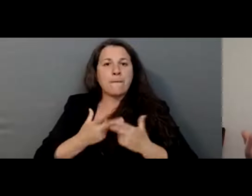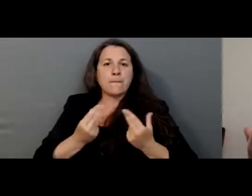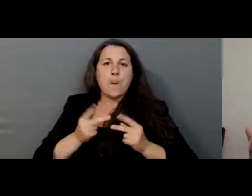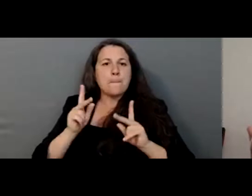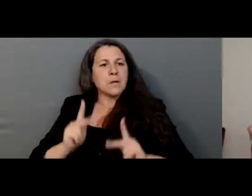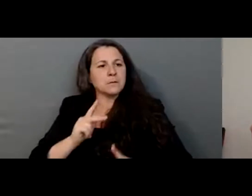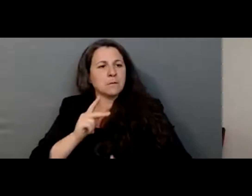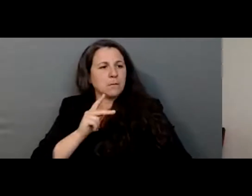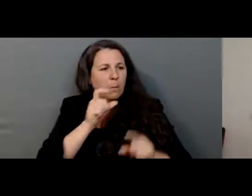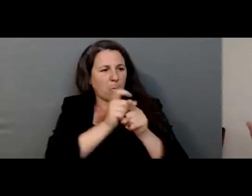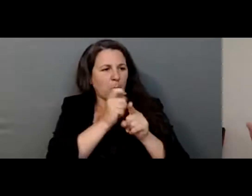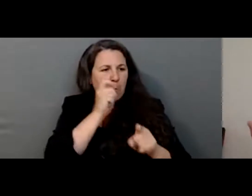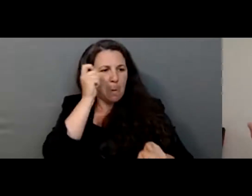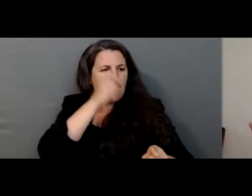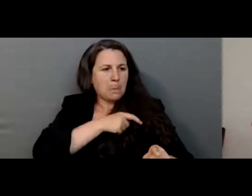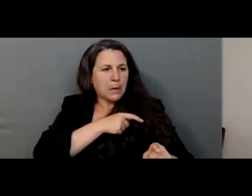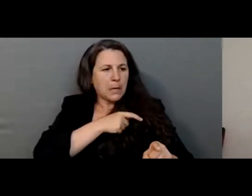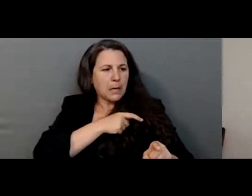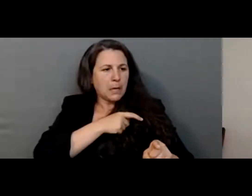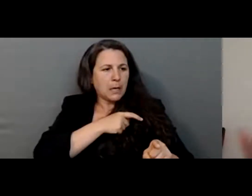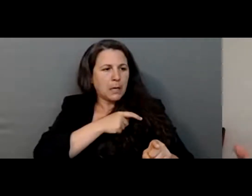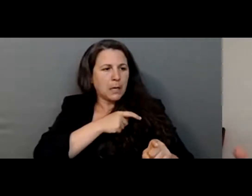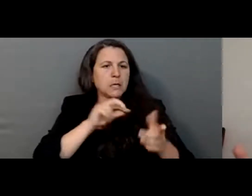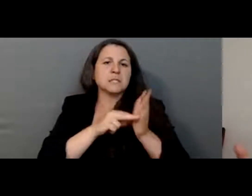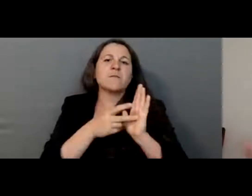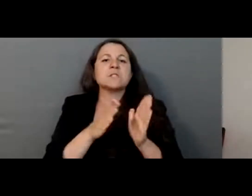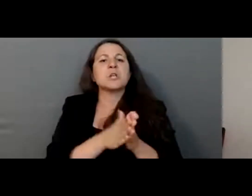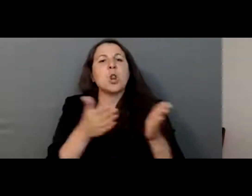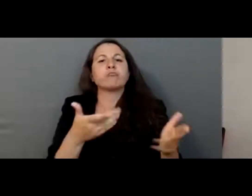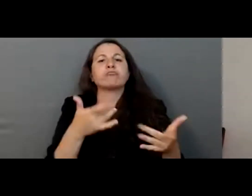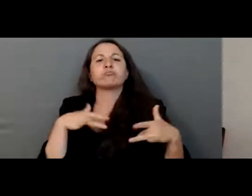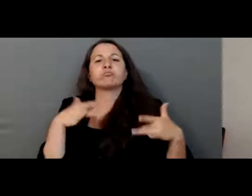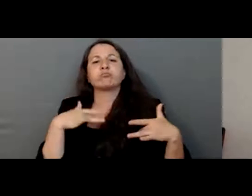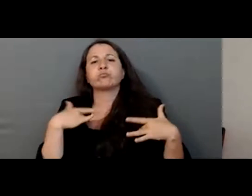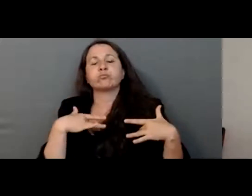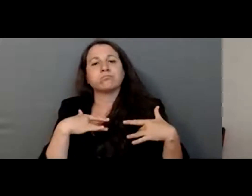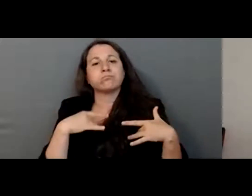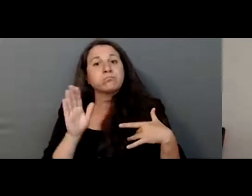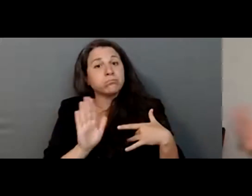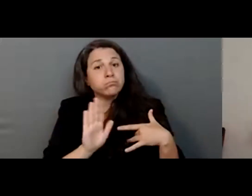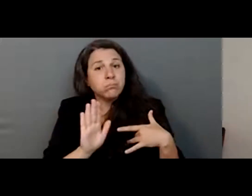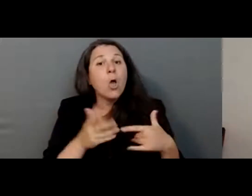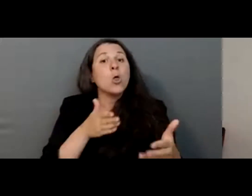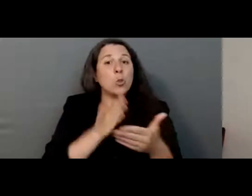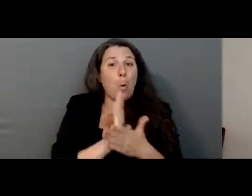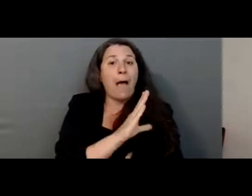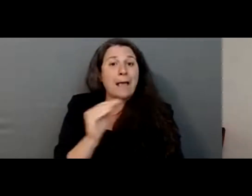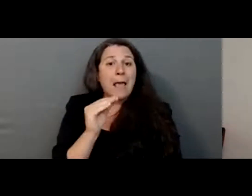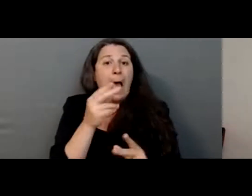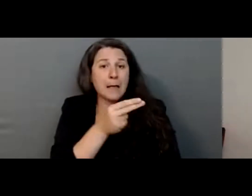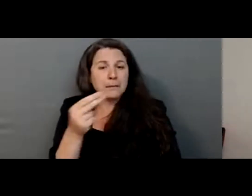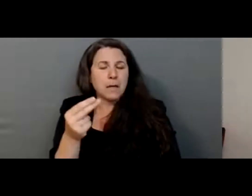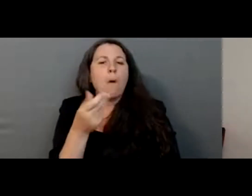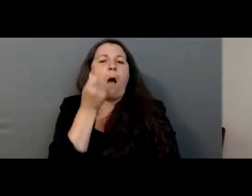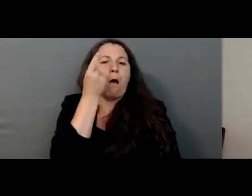ne comprenait pas le mot, que ça signifiait que la revue ne la concernait pas, alors que droit et handicap, là, on comprend tout de suite, mais